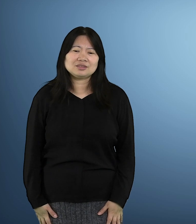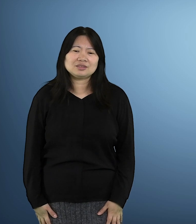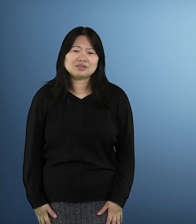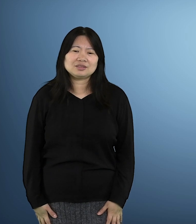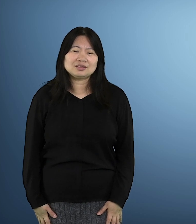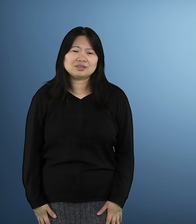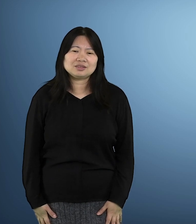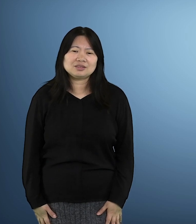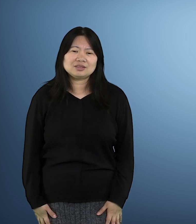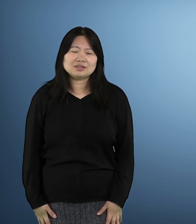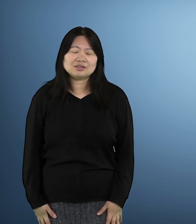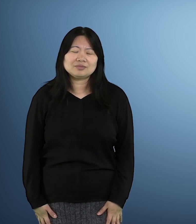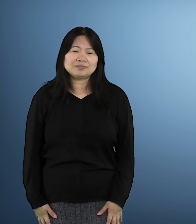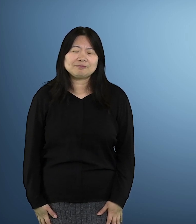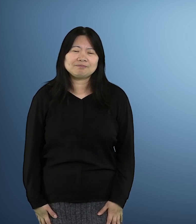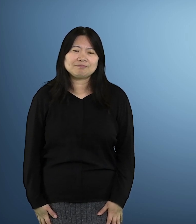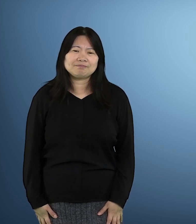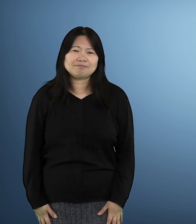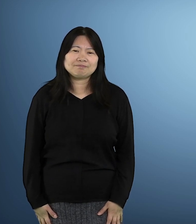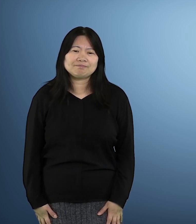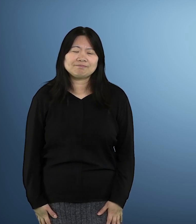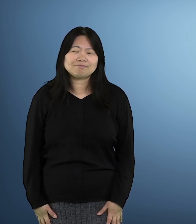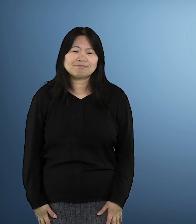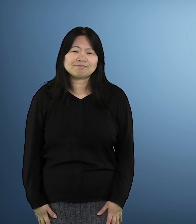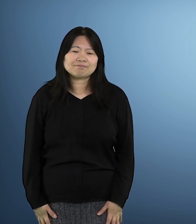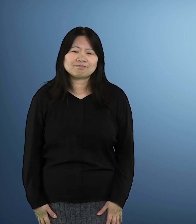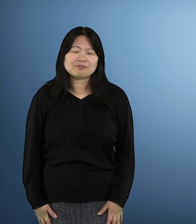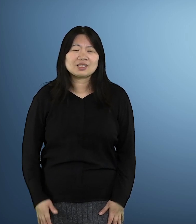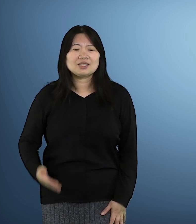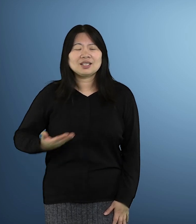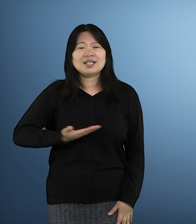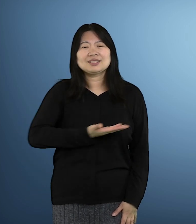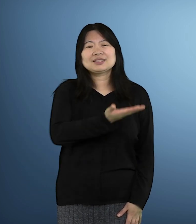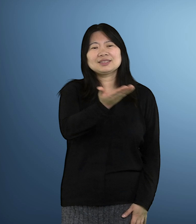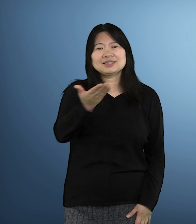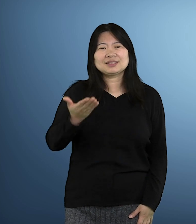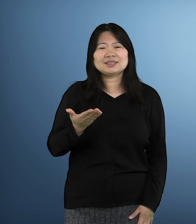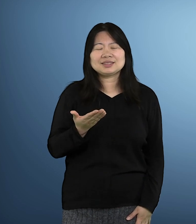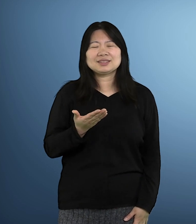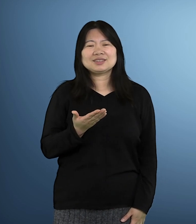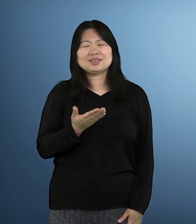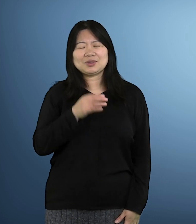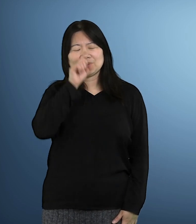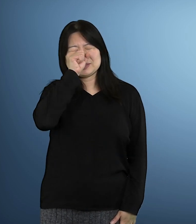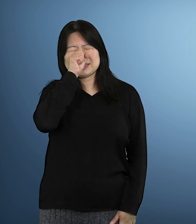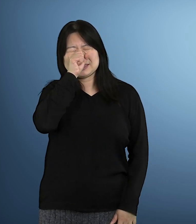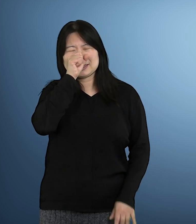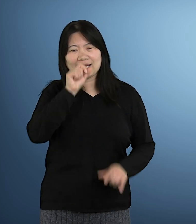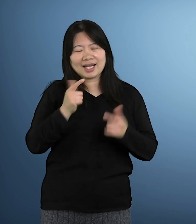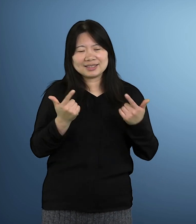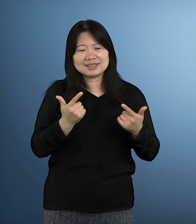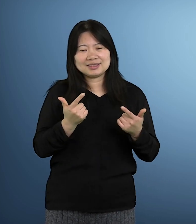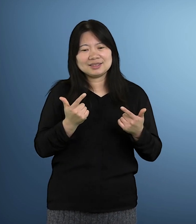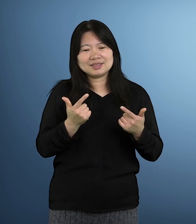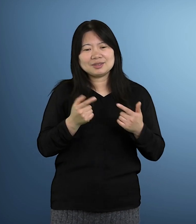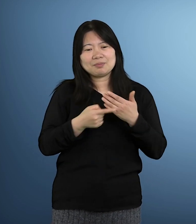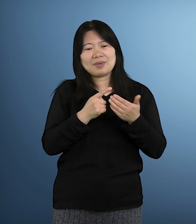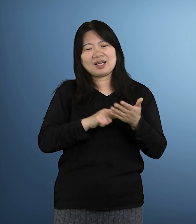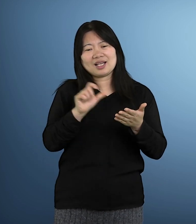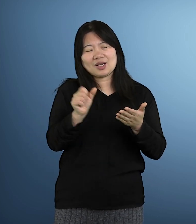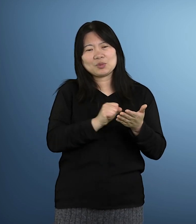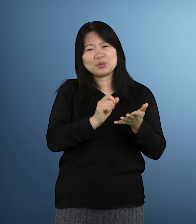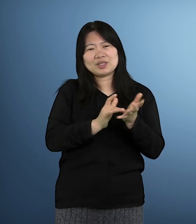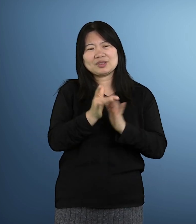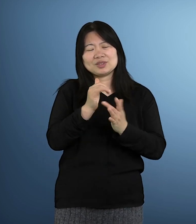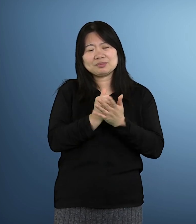복음만 전파되면 되지, 그 얘기가 아니라 그들이 그런 불손한 동기를 가지고